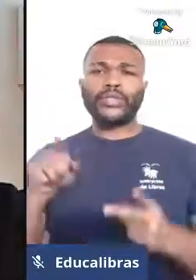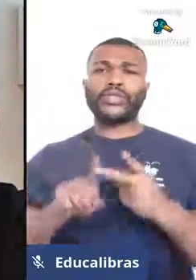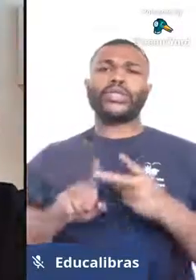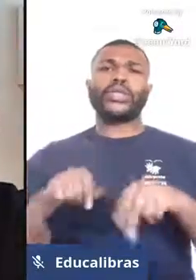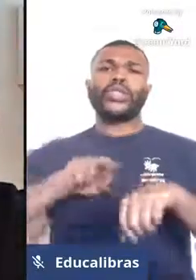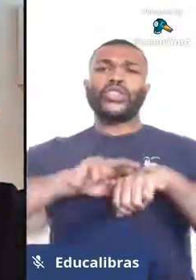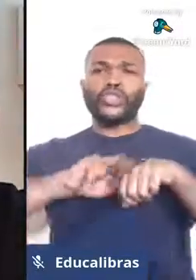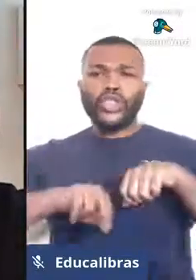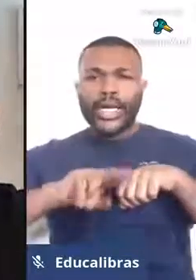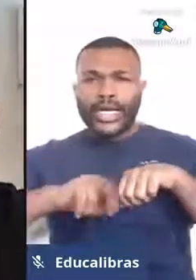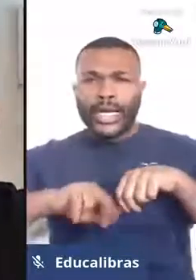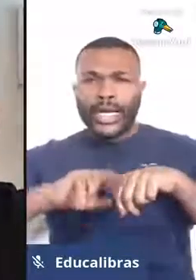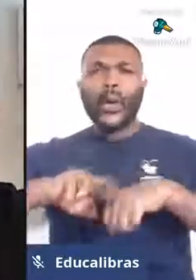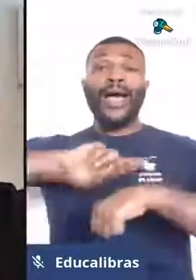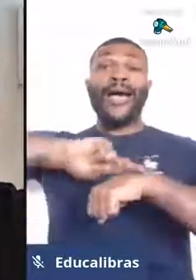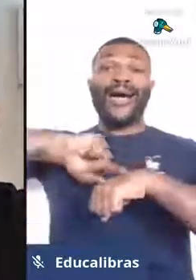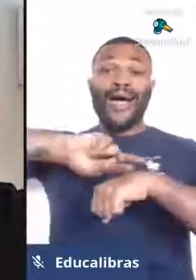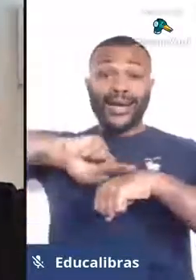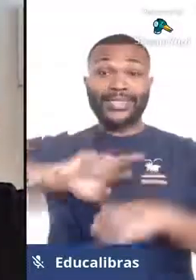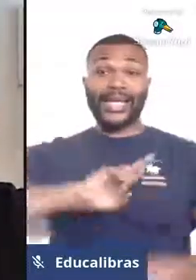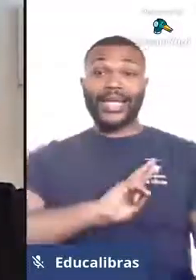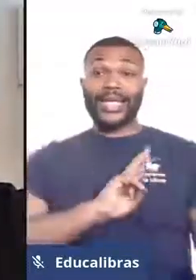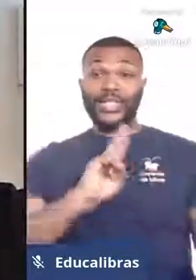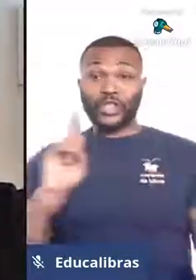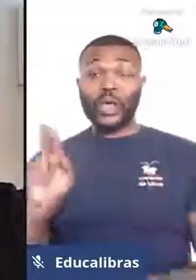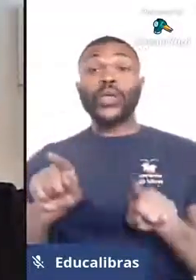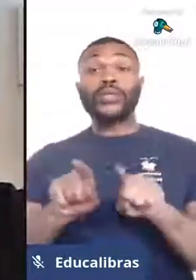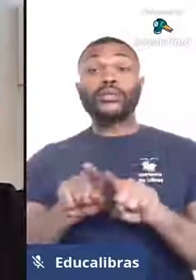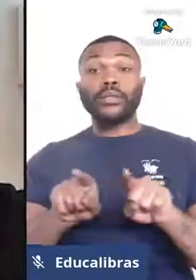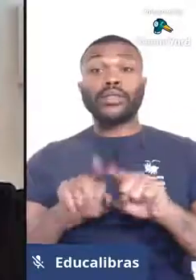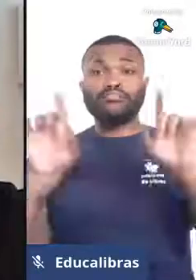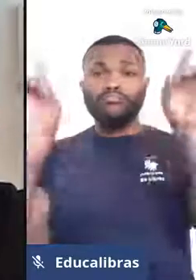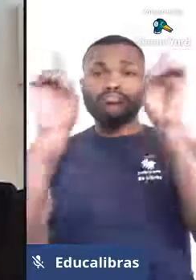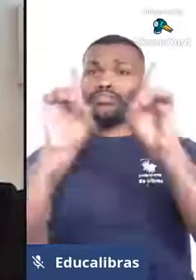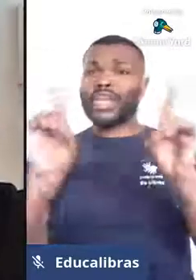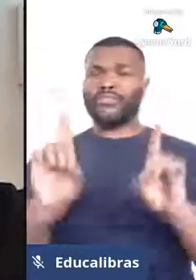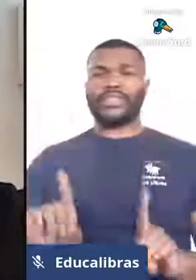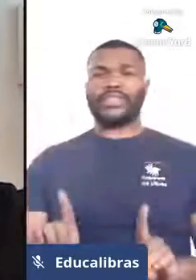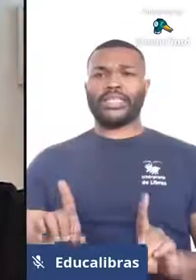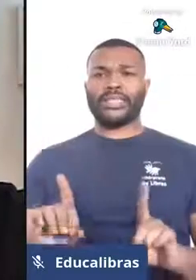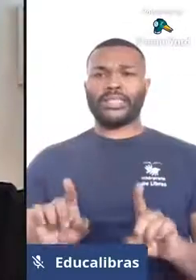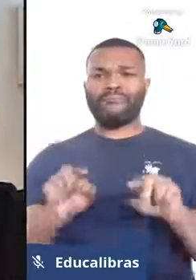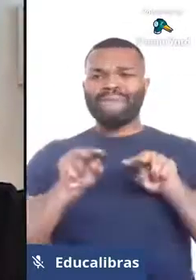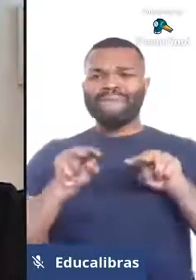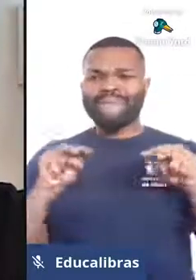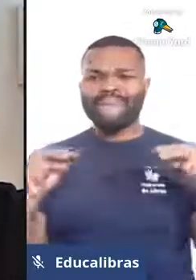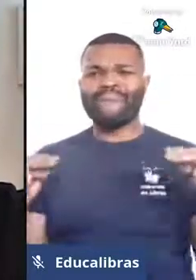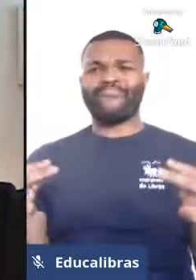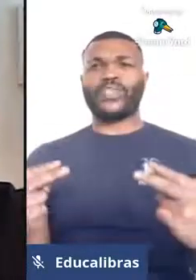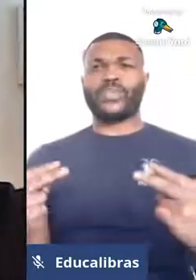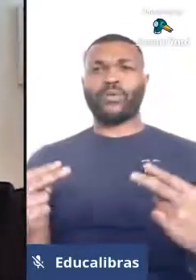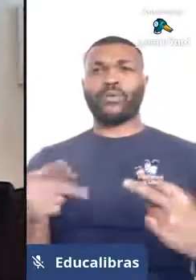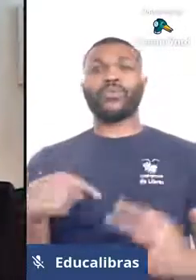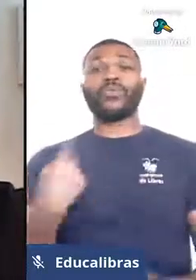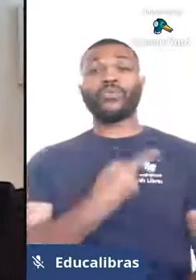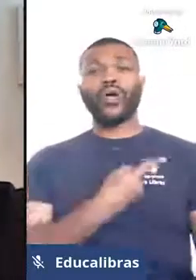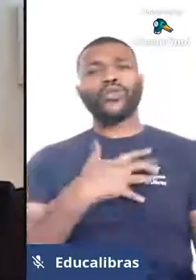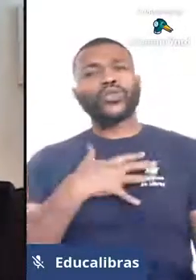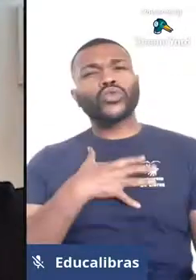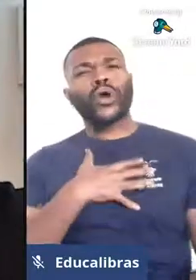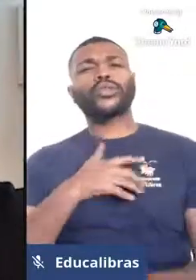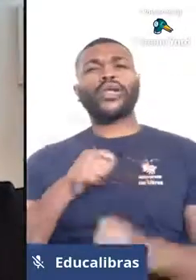de religião e de deficiência. E eu gosto muito dessa visão, que o que a gente está fazendo não é